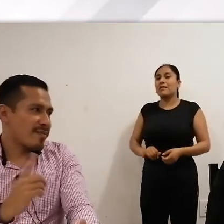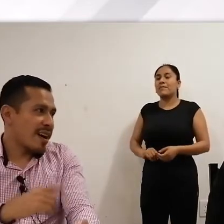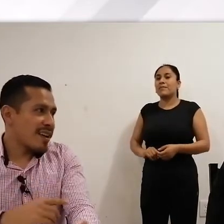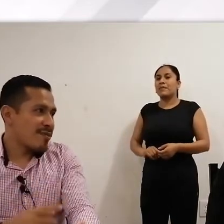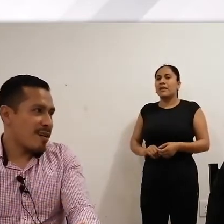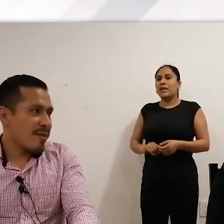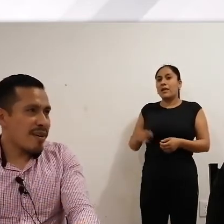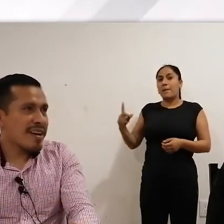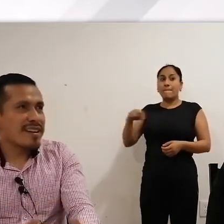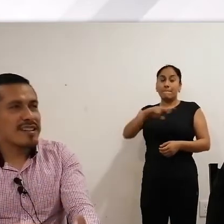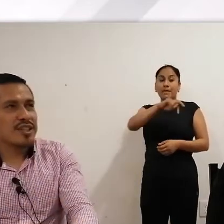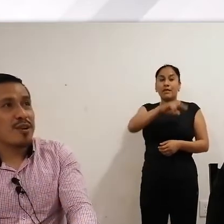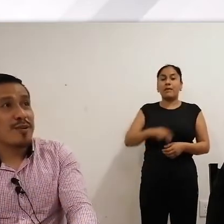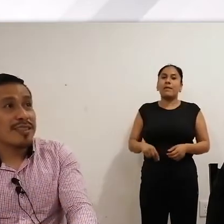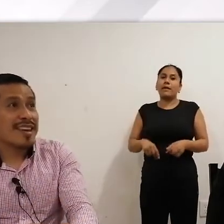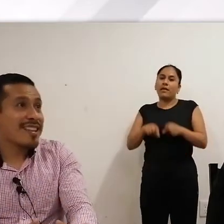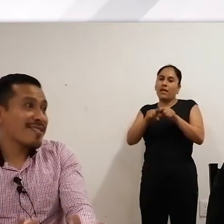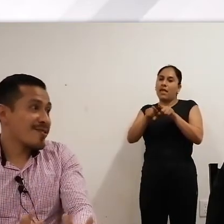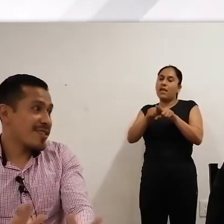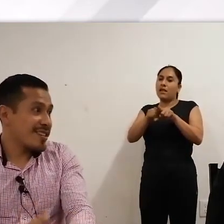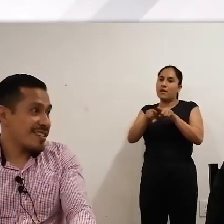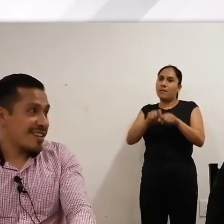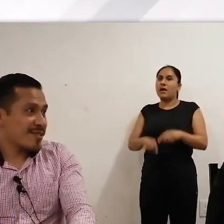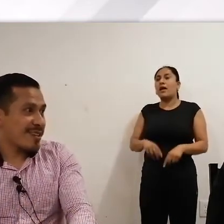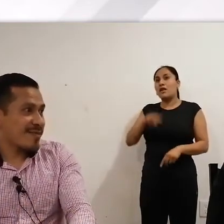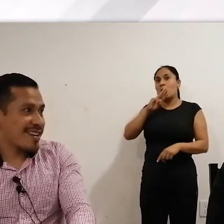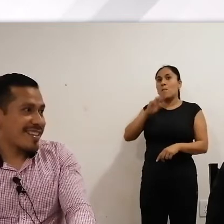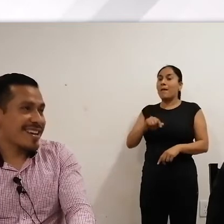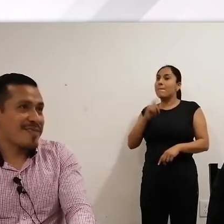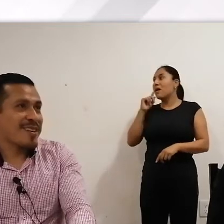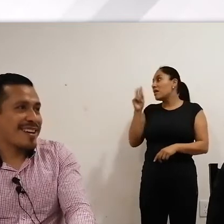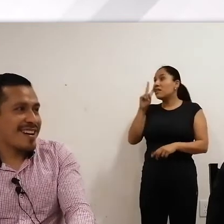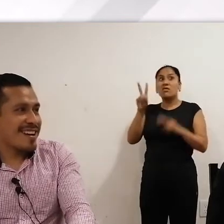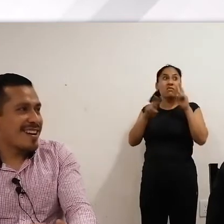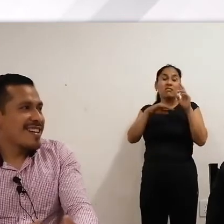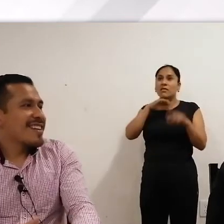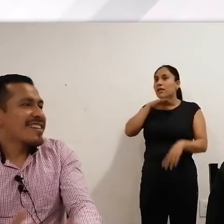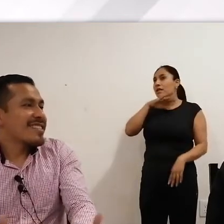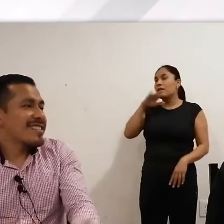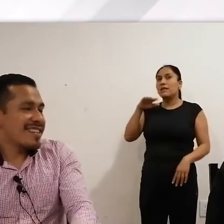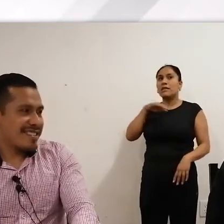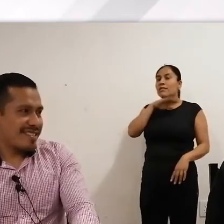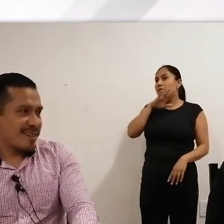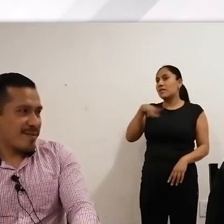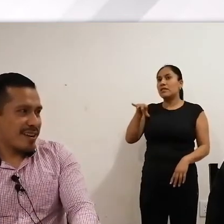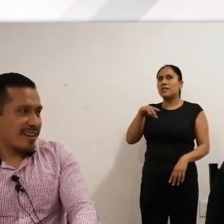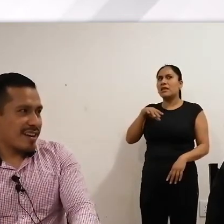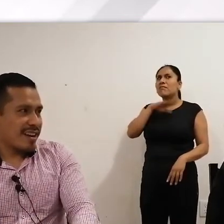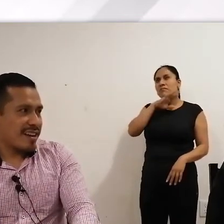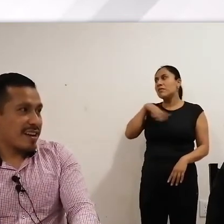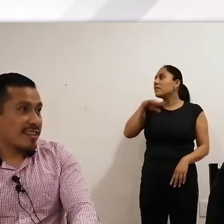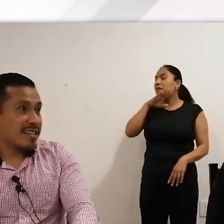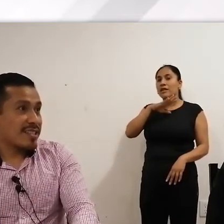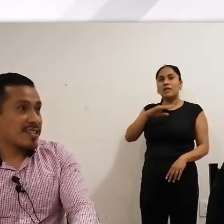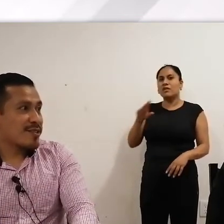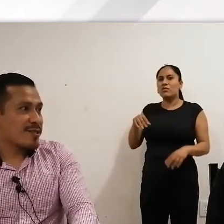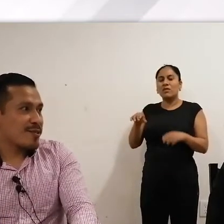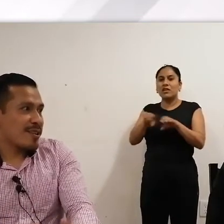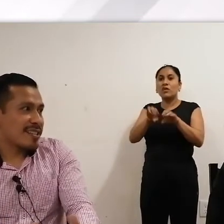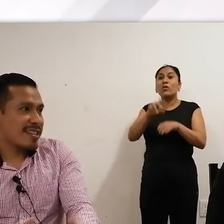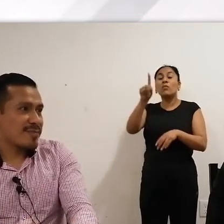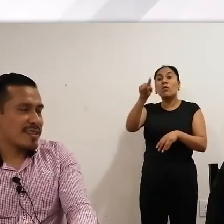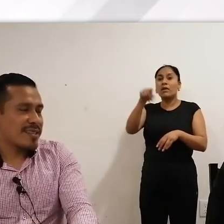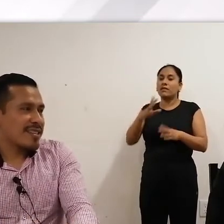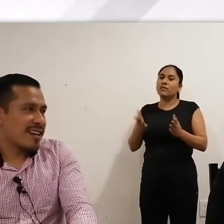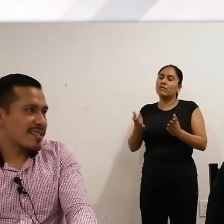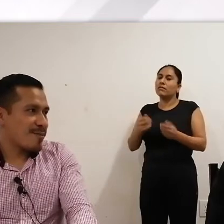pasaba el hermano, la mamá y el chico volteando y ya no sabía de qué manera llamarle la atención, ¿no?